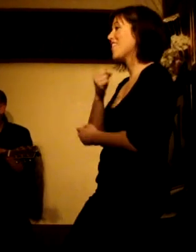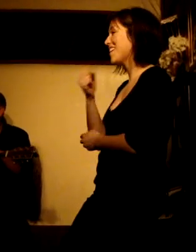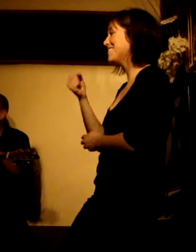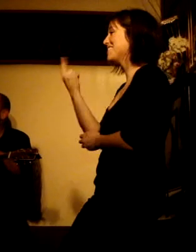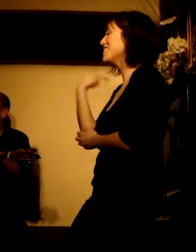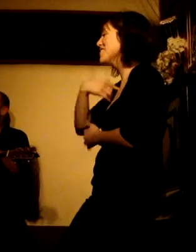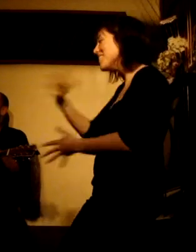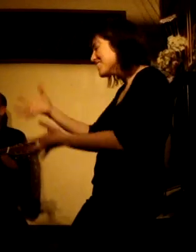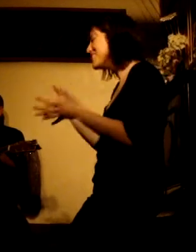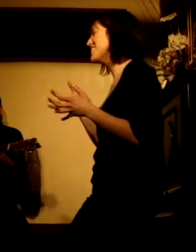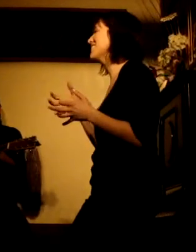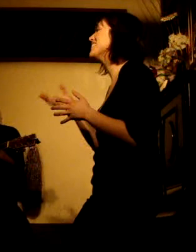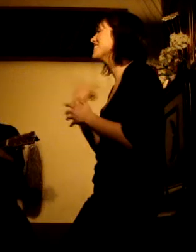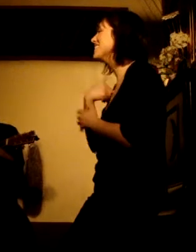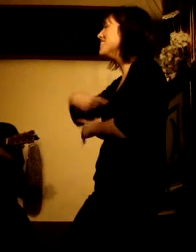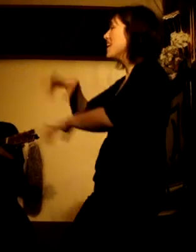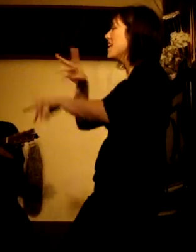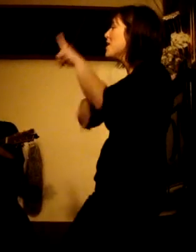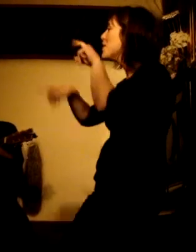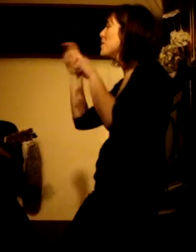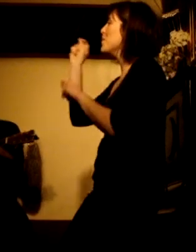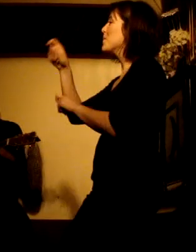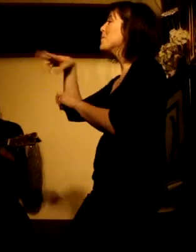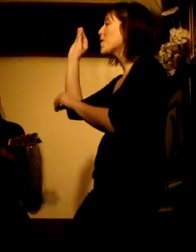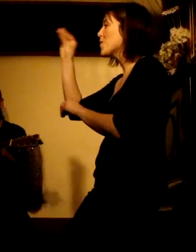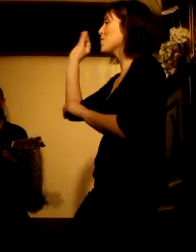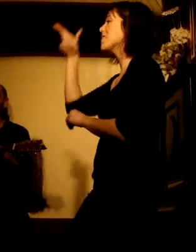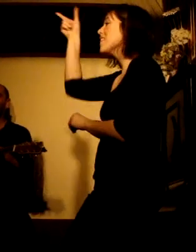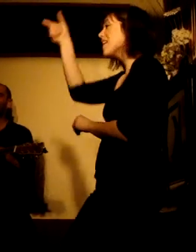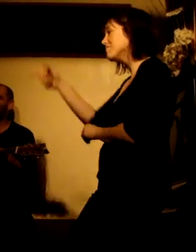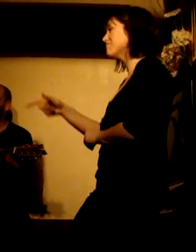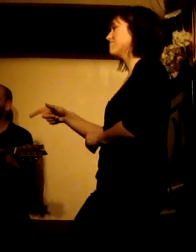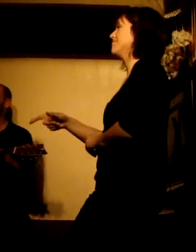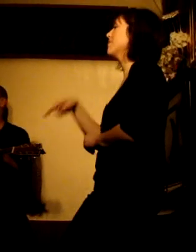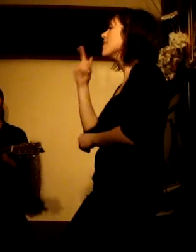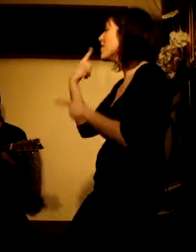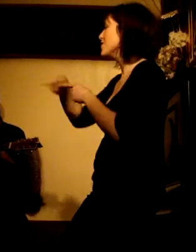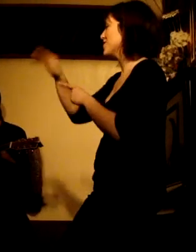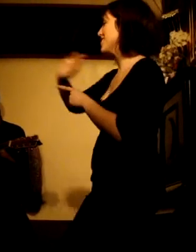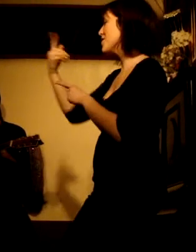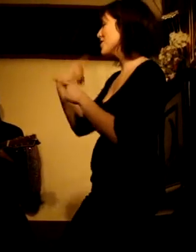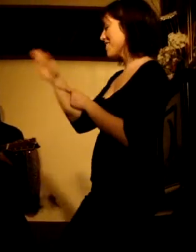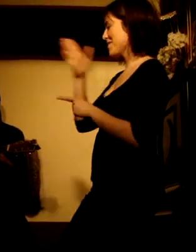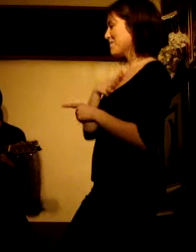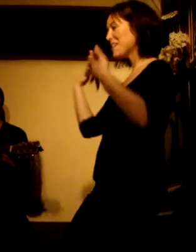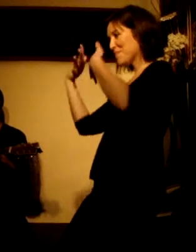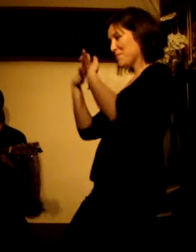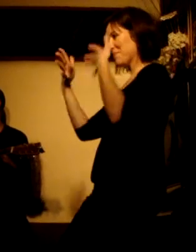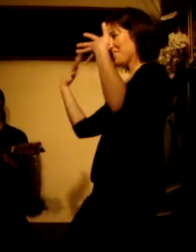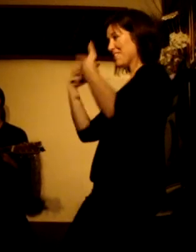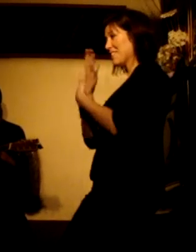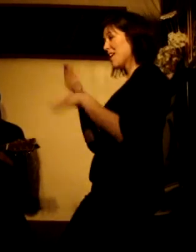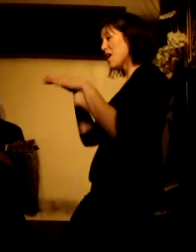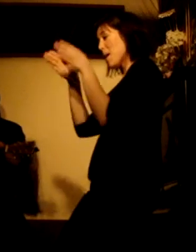Conquistaré tu país, montones de preguntas sobre ti. Mezcla tus fichas con las